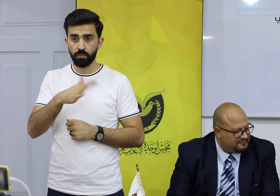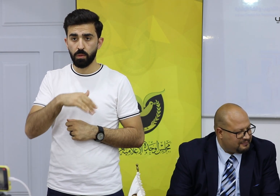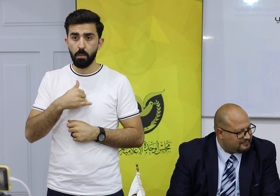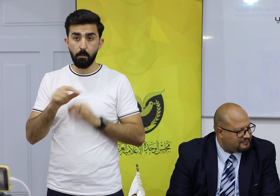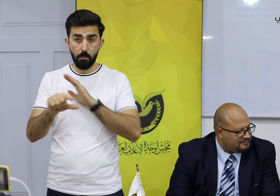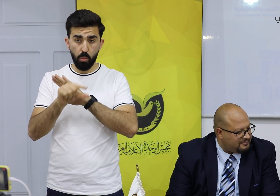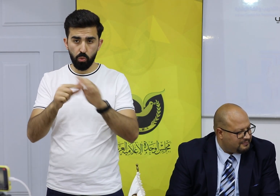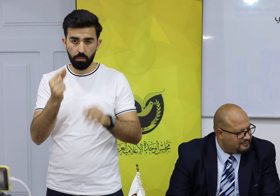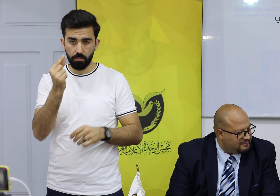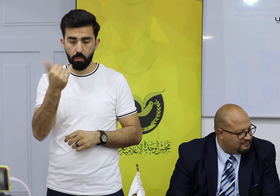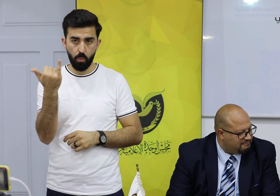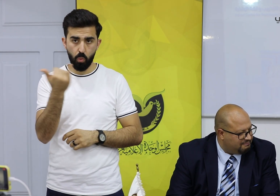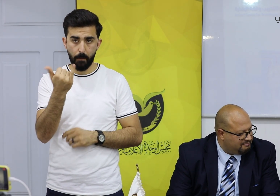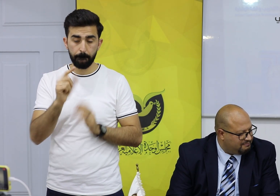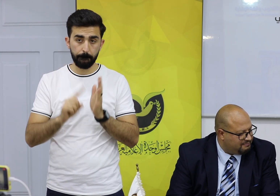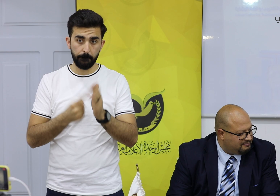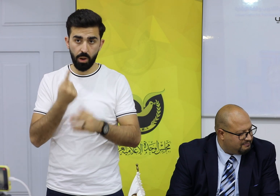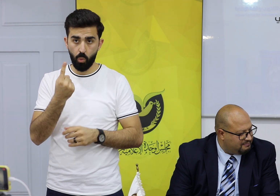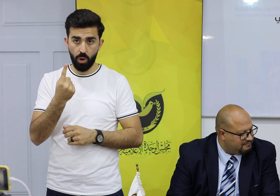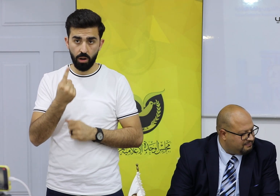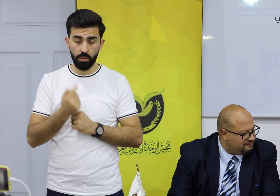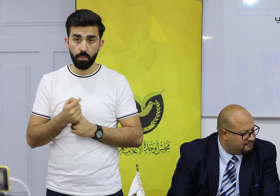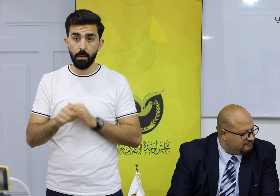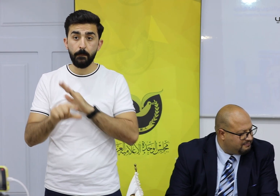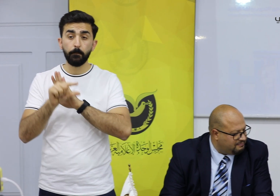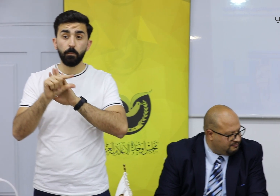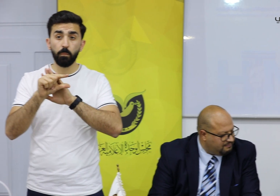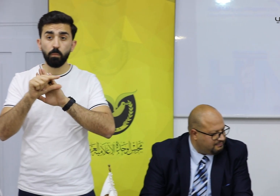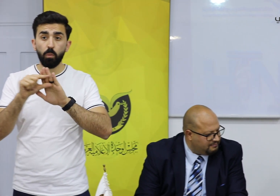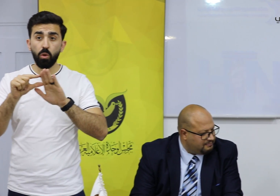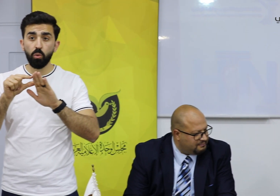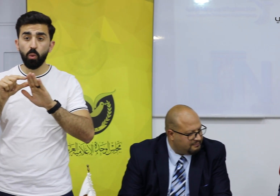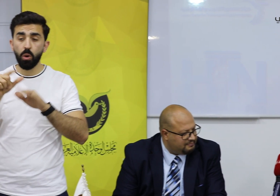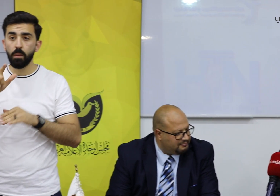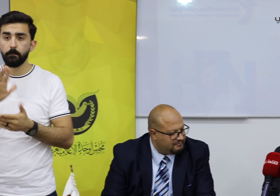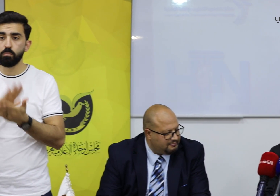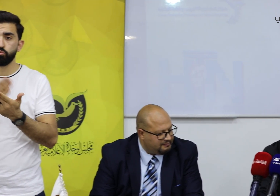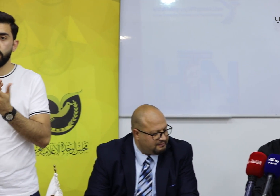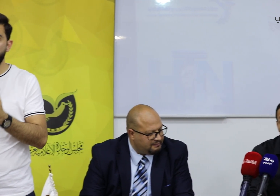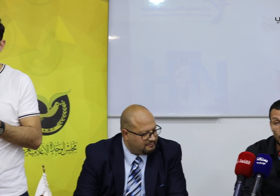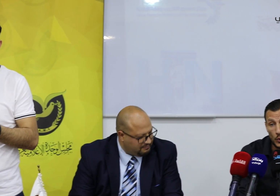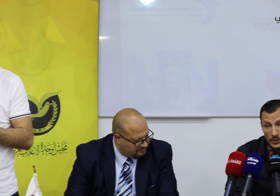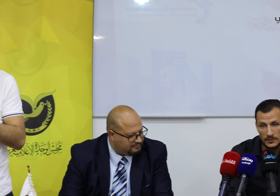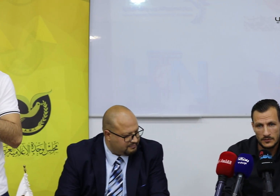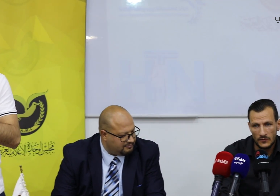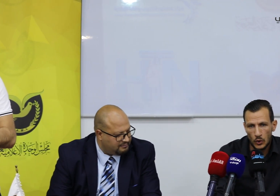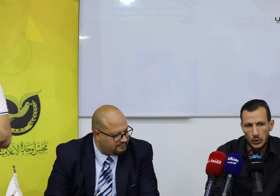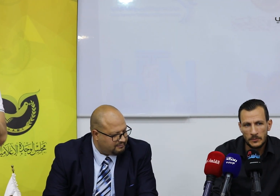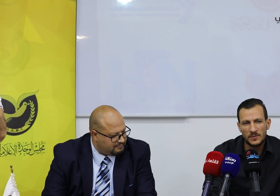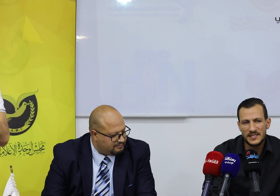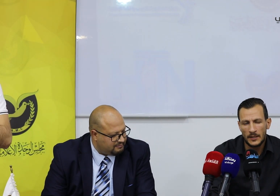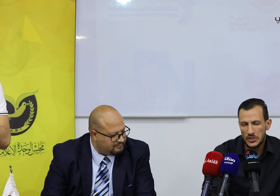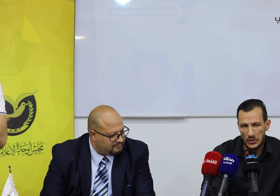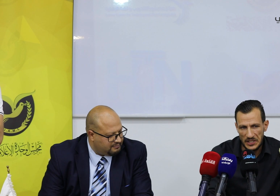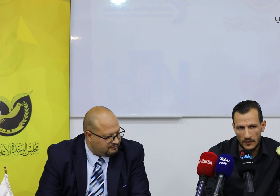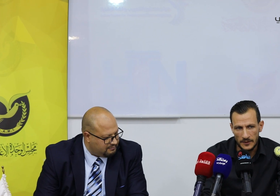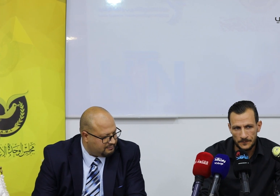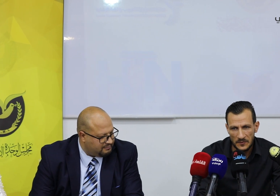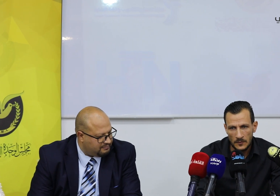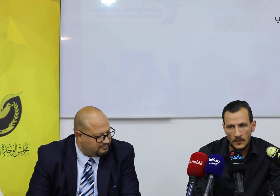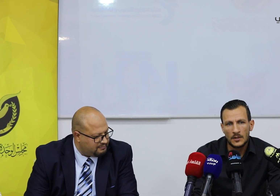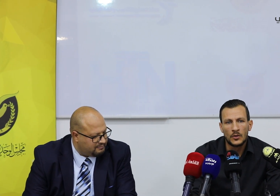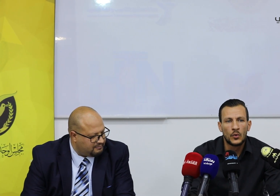كثير مهمة في البداية، موضوع ترجمين لغة الإشارة، النقص الموجود في الأردن مش بس على مستوى